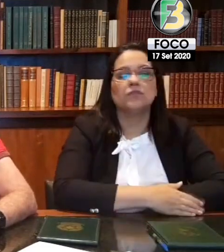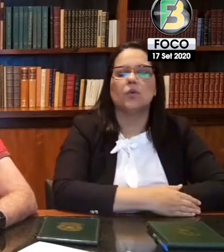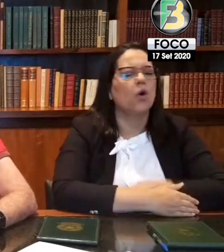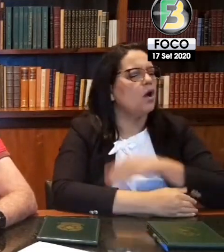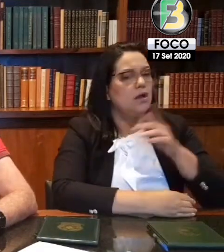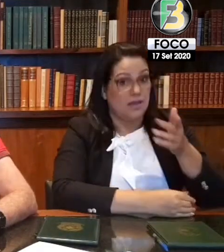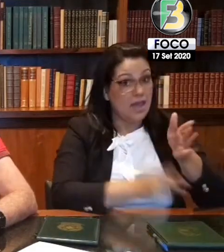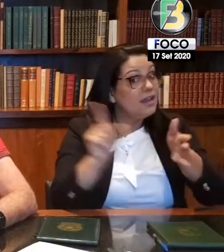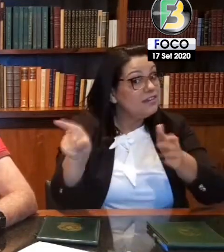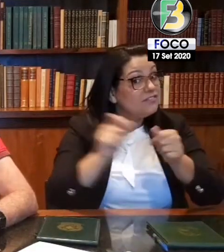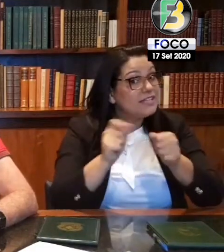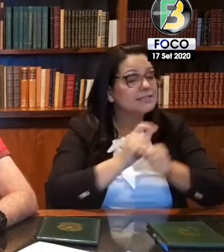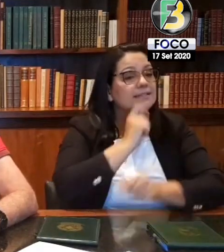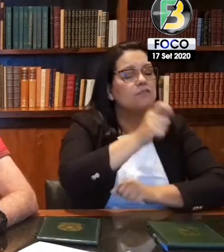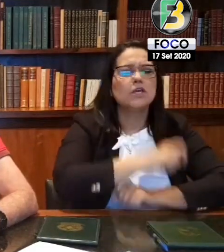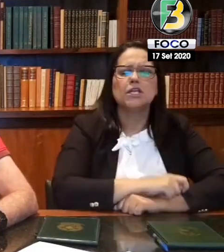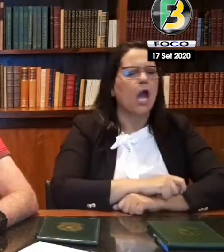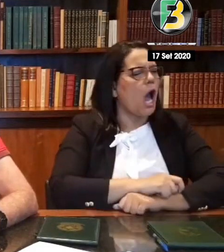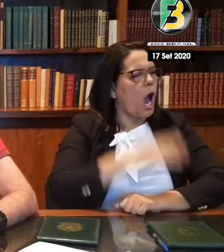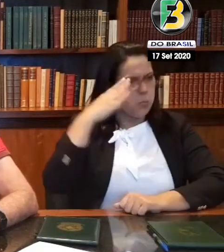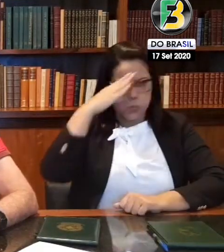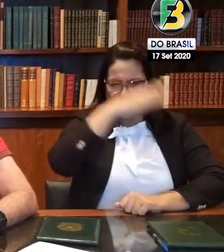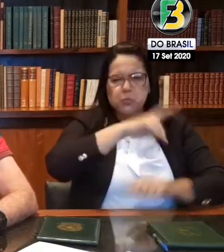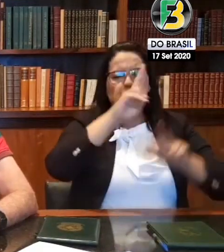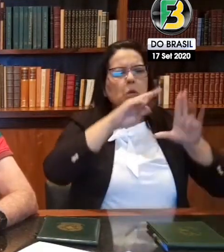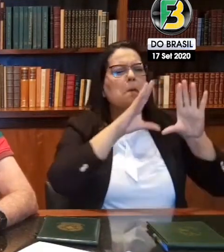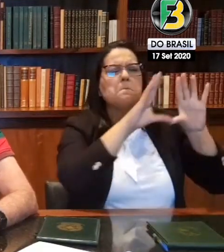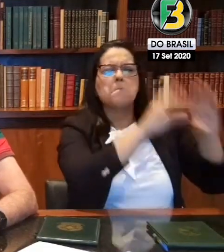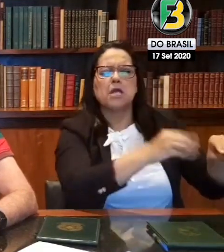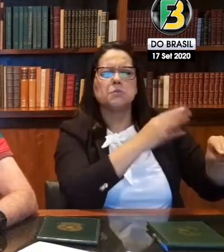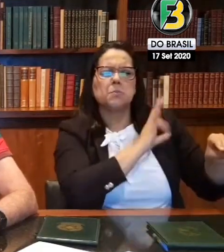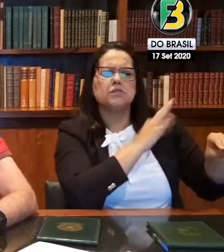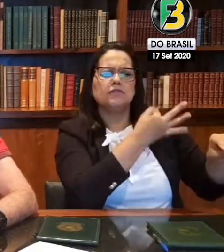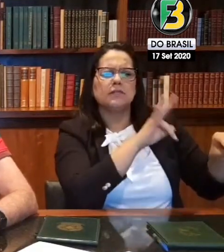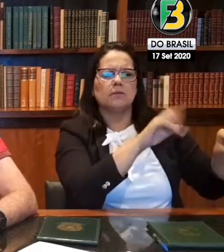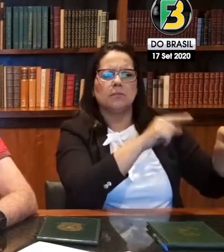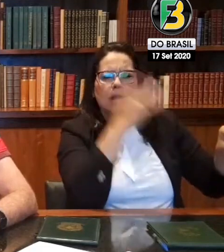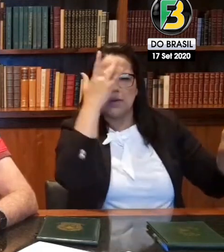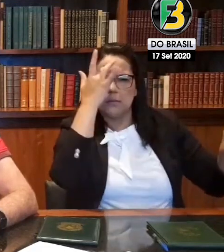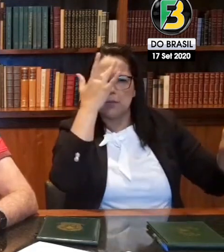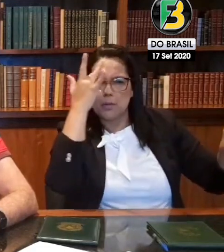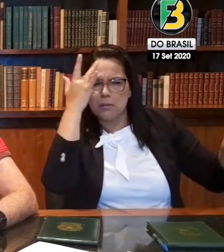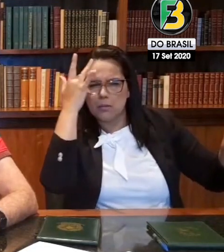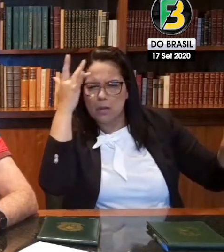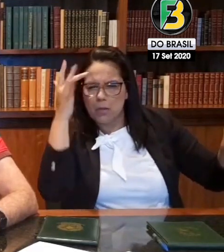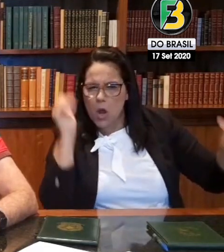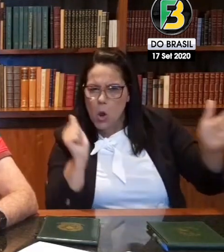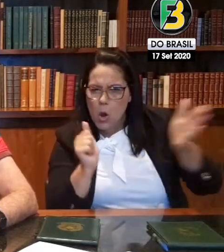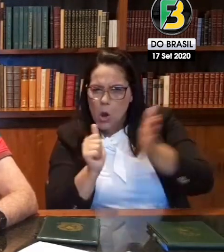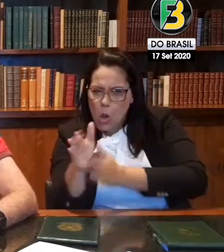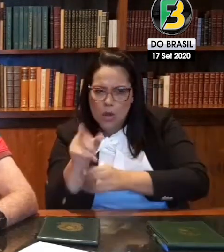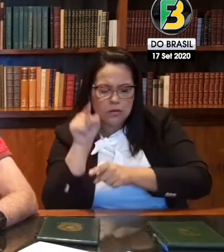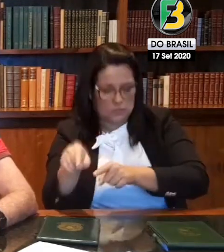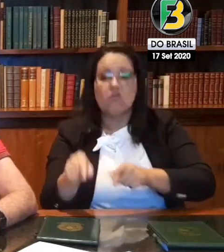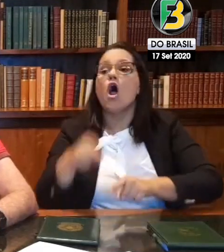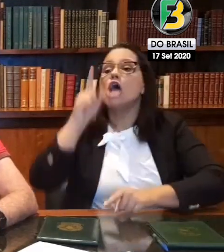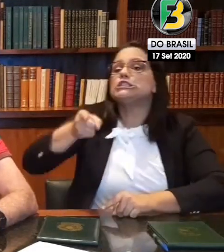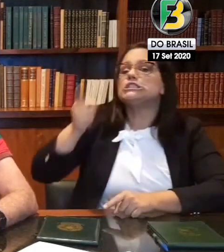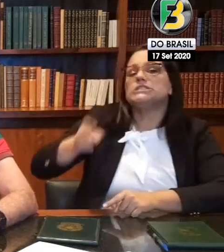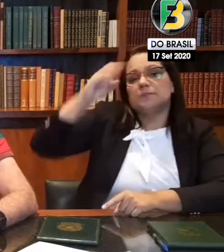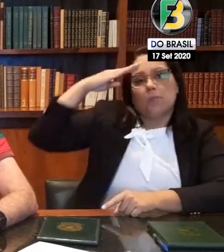interferido na Polícia Federal. Tá certo? Mas tudo bem. Então eu entrei com recurso, no dia de ontem, por volta das 10 da noite.